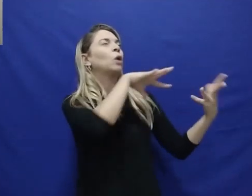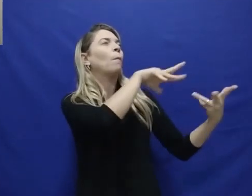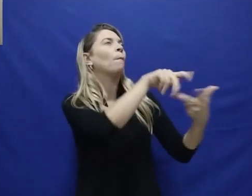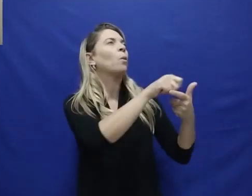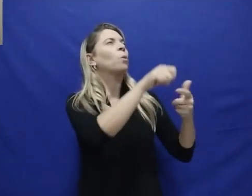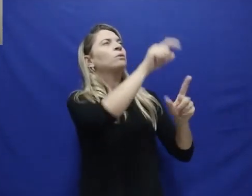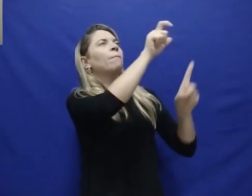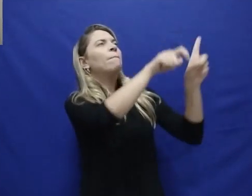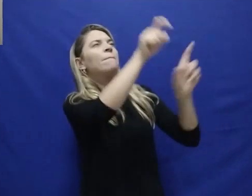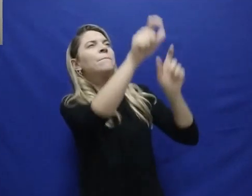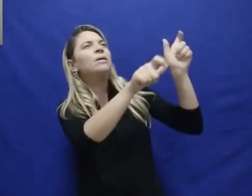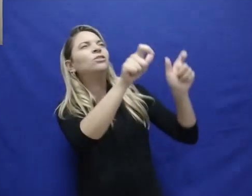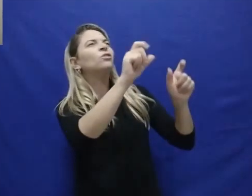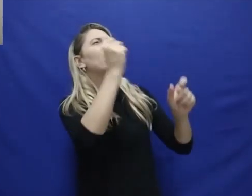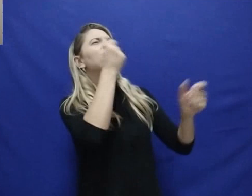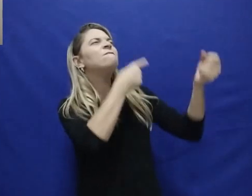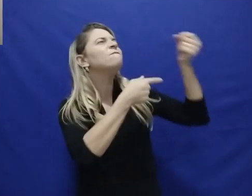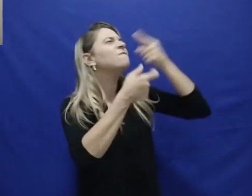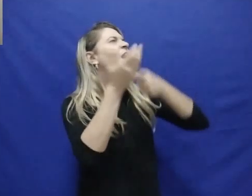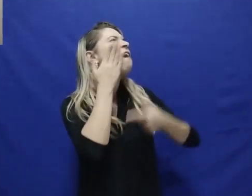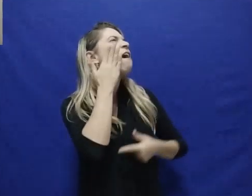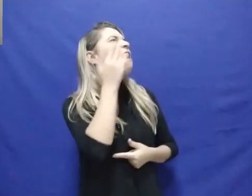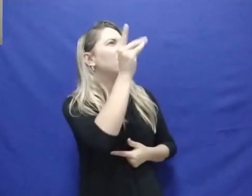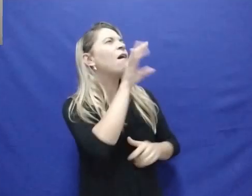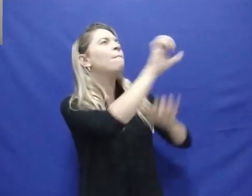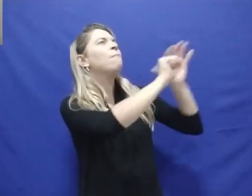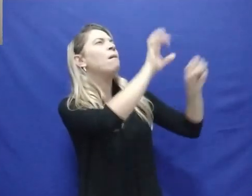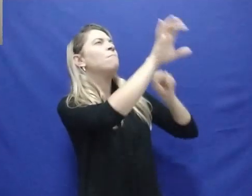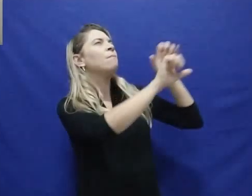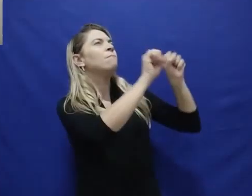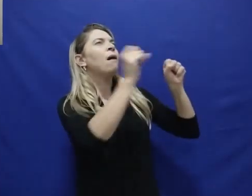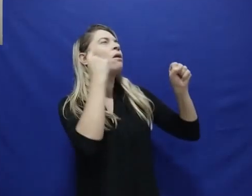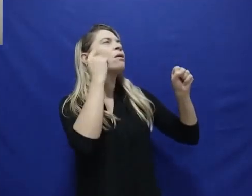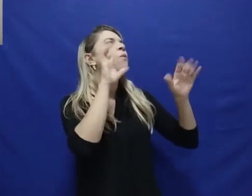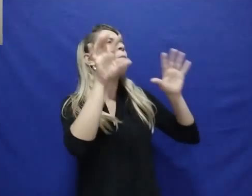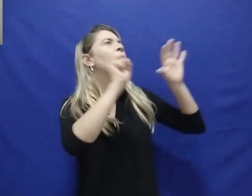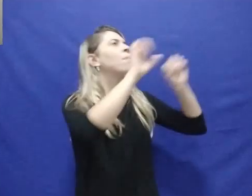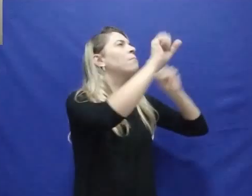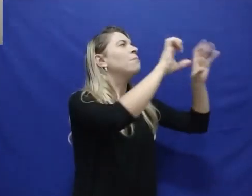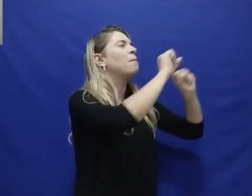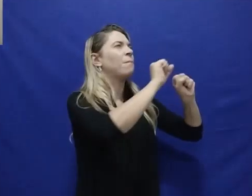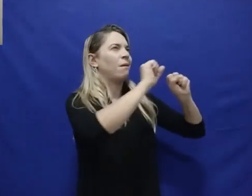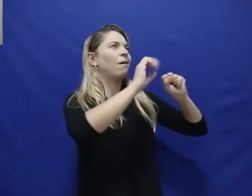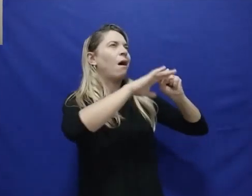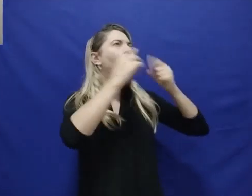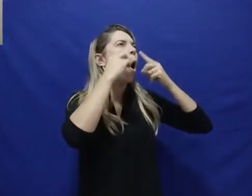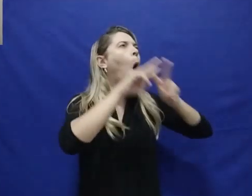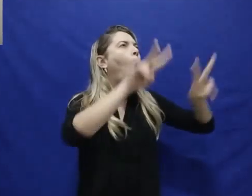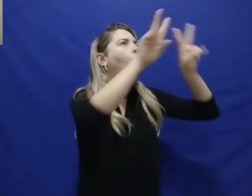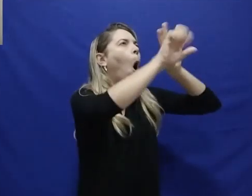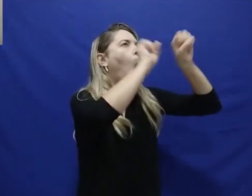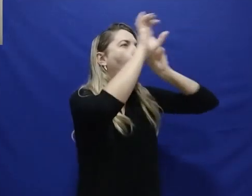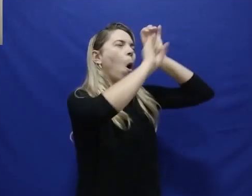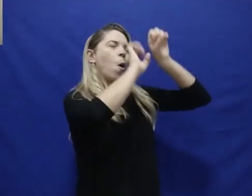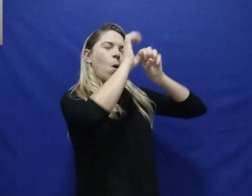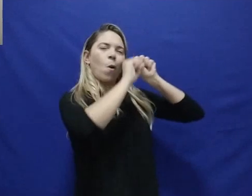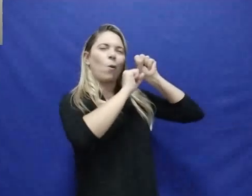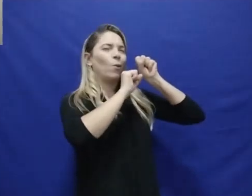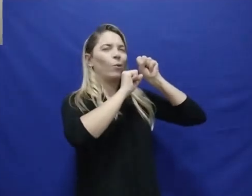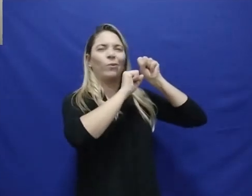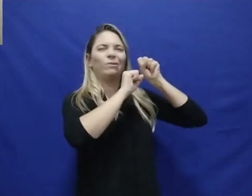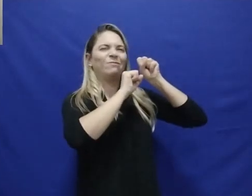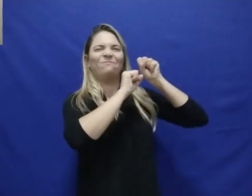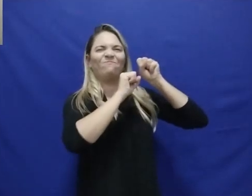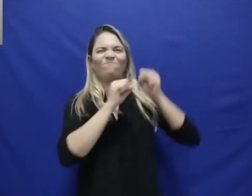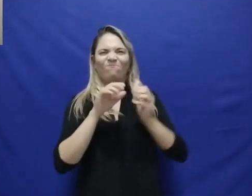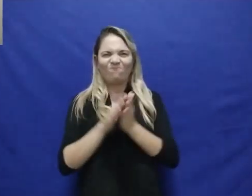cobiças, como que sentindo coceira nos ouvidos. E se recusarão a dar ouvidos à verdade,